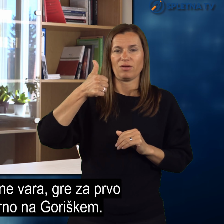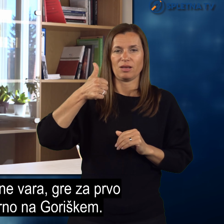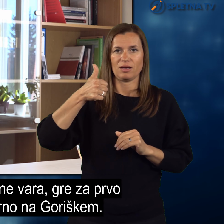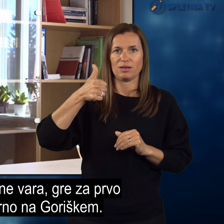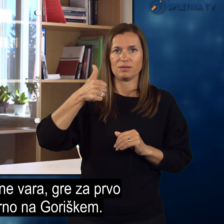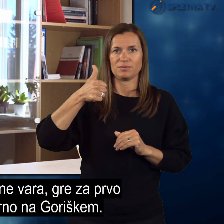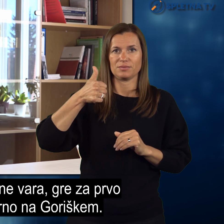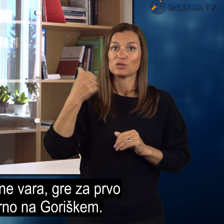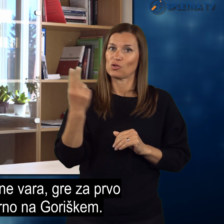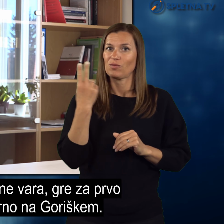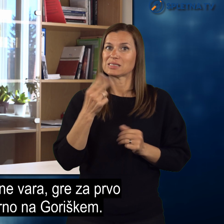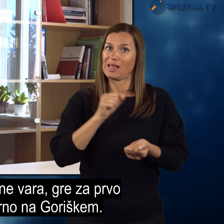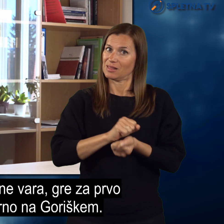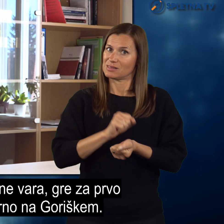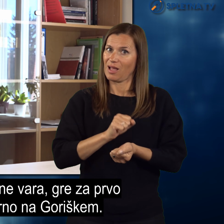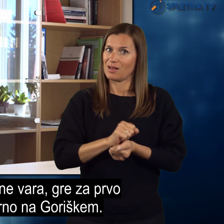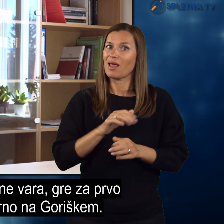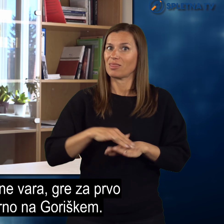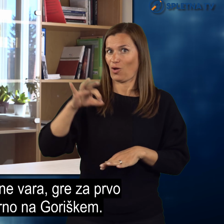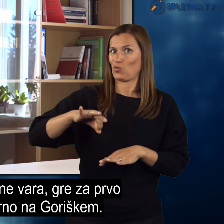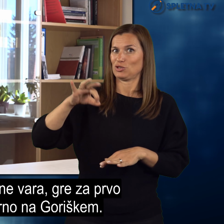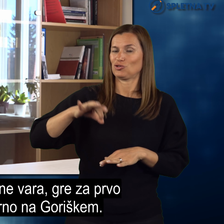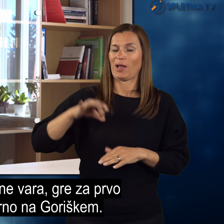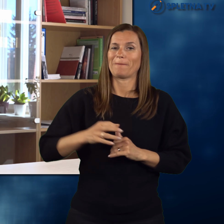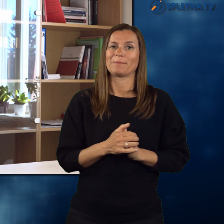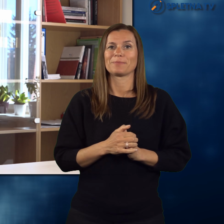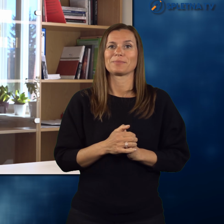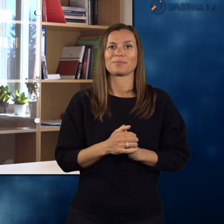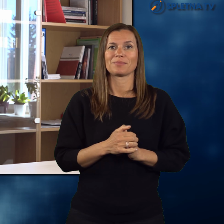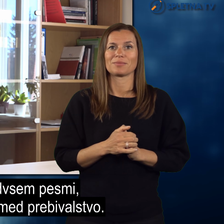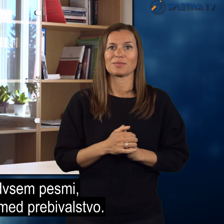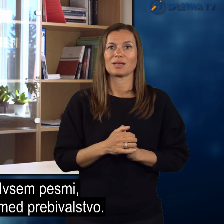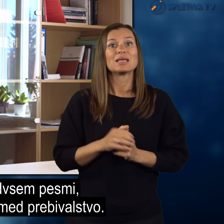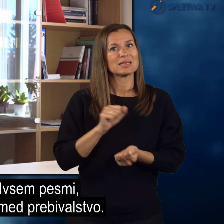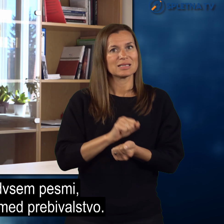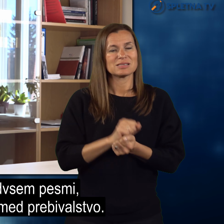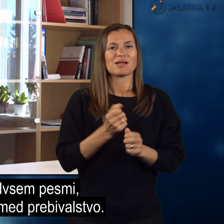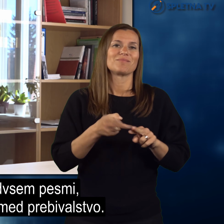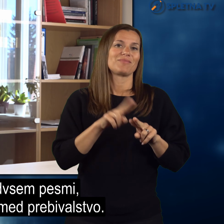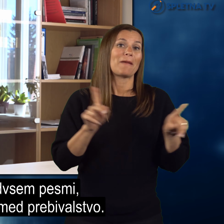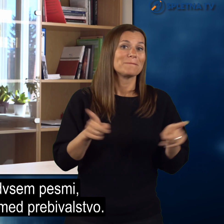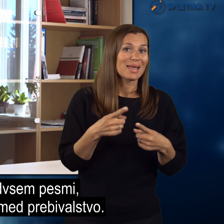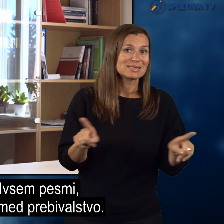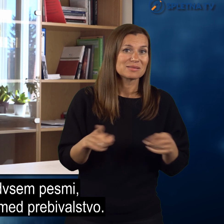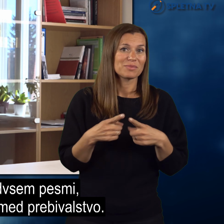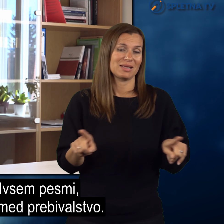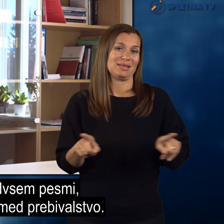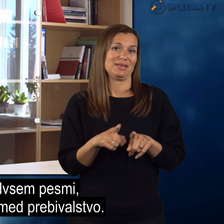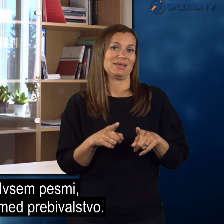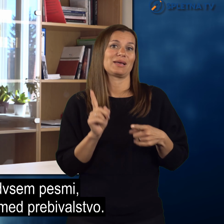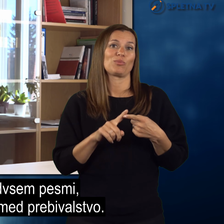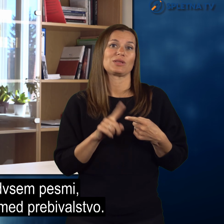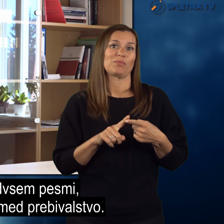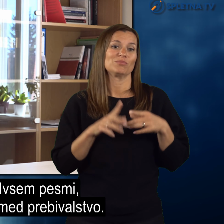prvo slovensko tiskarno na Goriškem. In tiska predvsem pesmi, ki